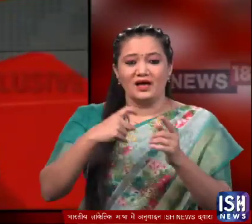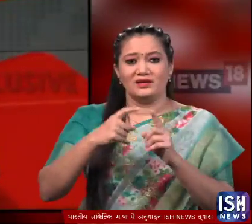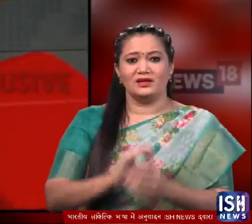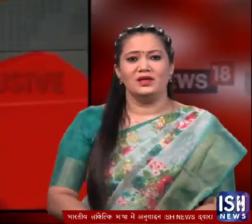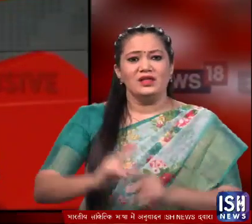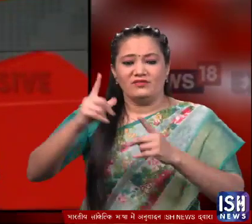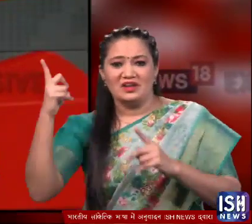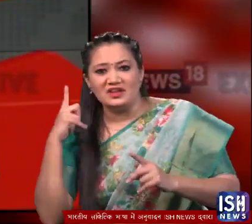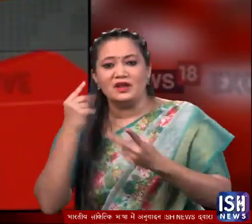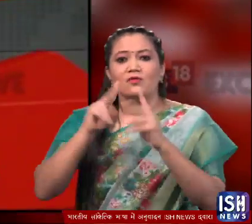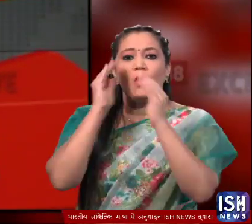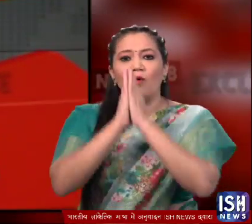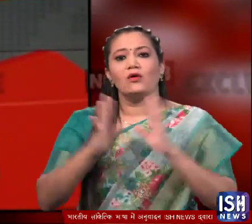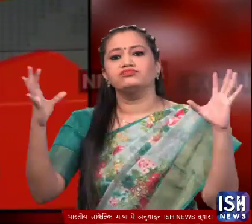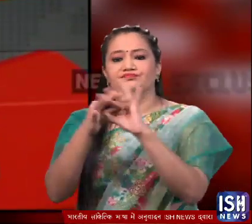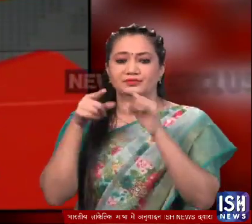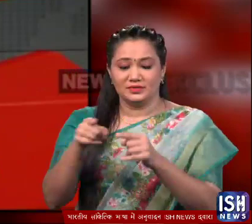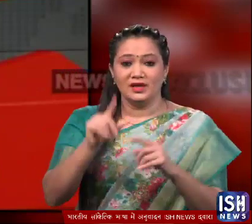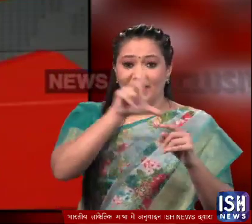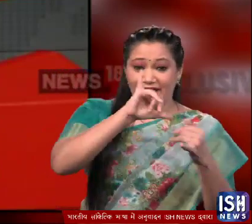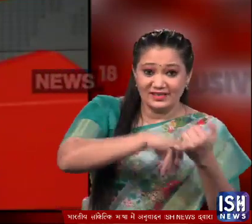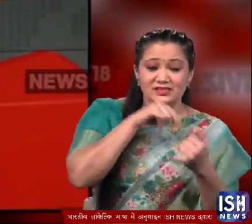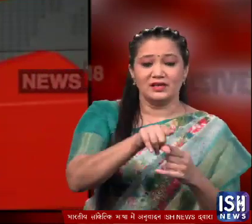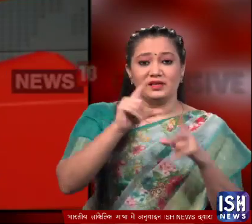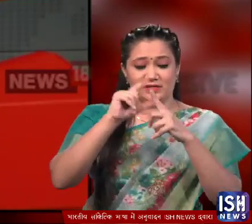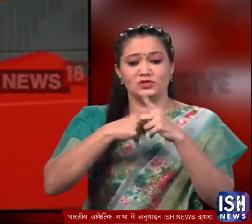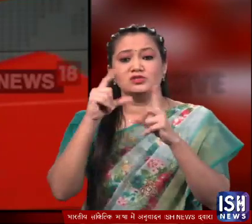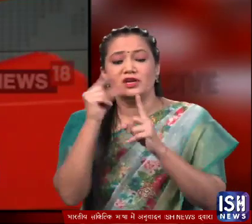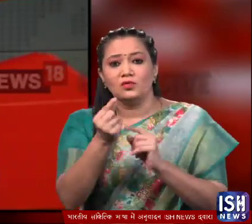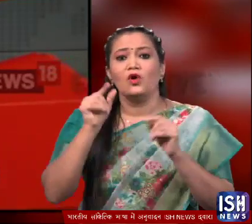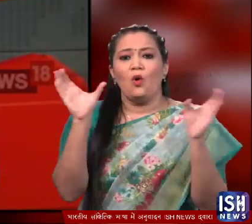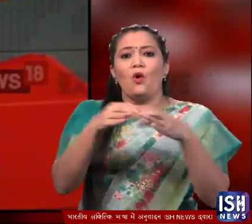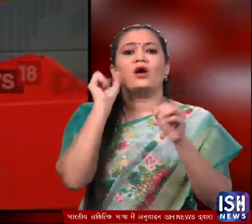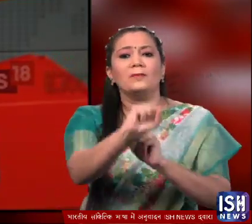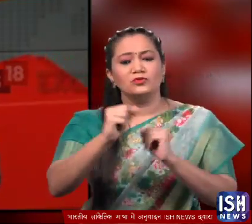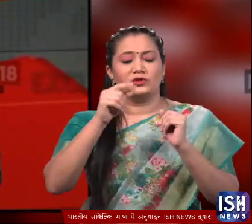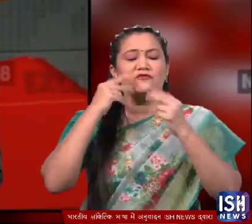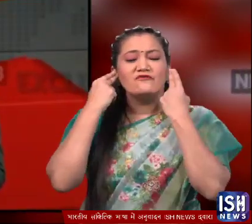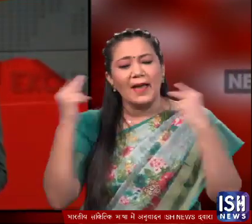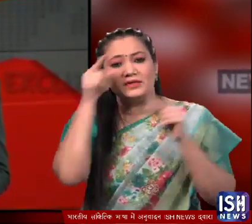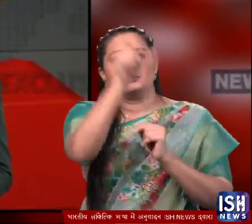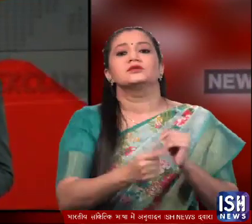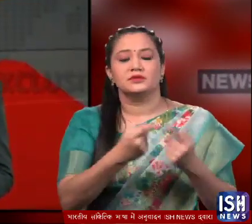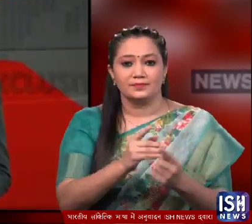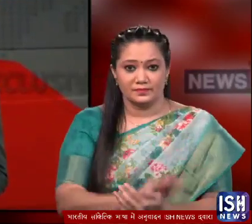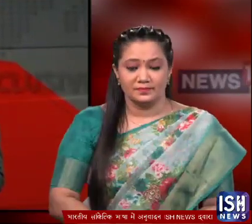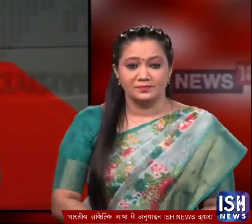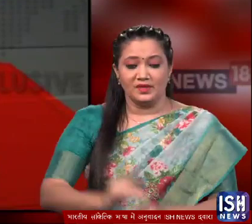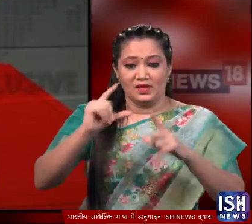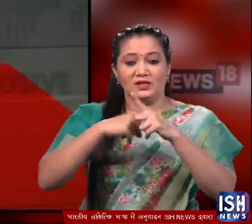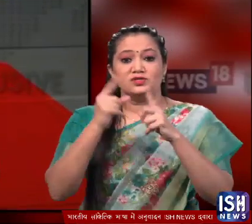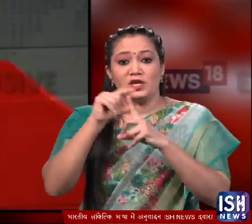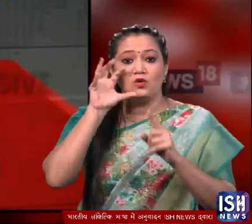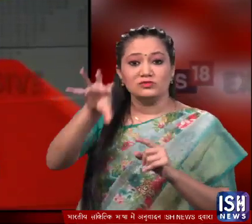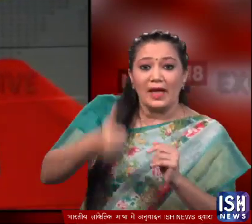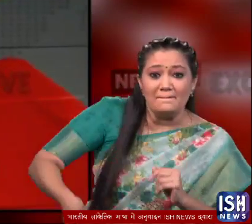हर नेता की पहचान उसकी जाति से जुड़ी है और लल्लन सिंह जेडीयू में भूमिहार समुदाय का चेहरा माने जाते रहे हैं, जिनको जेडीयू का